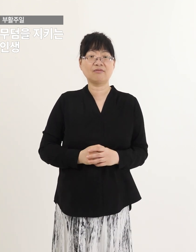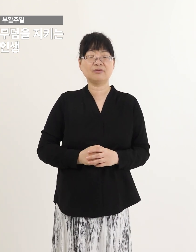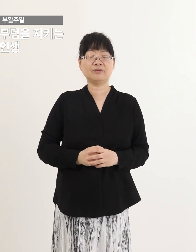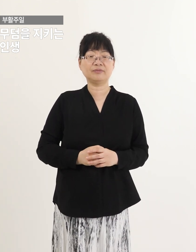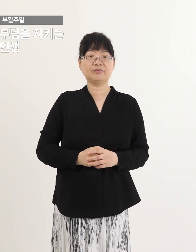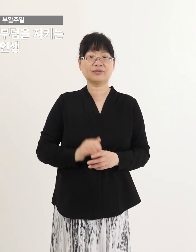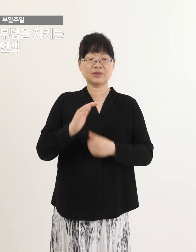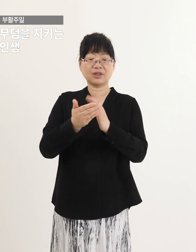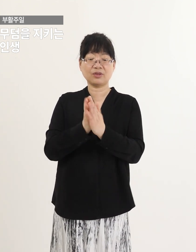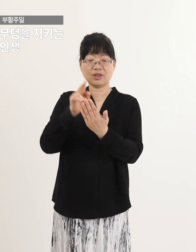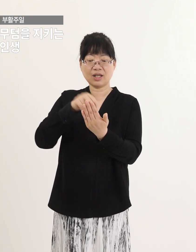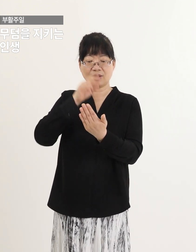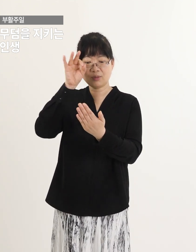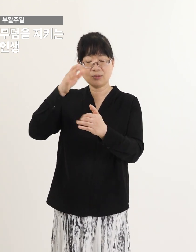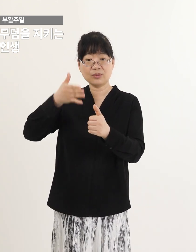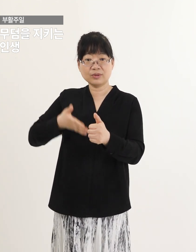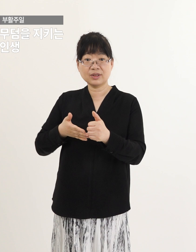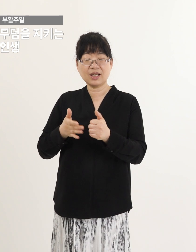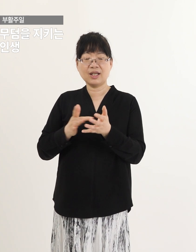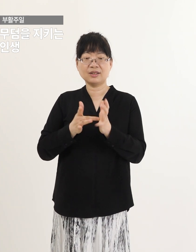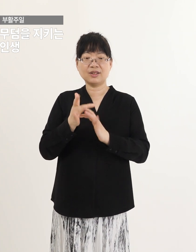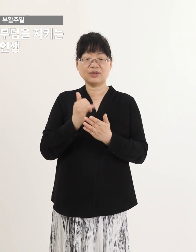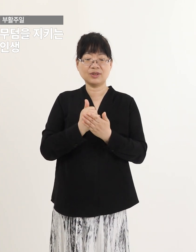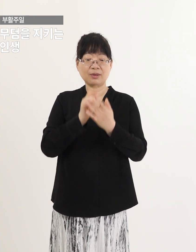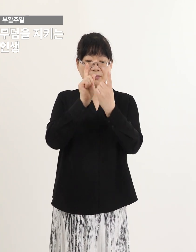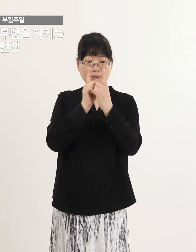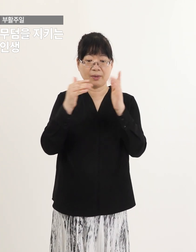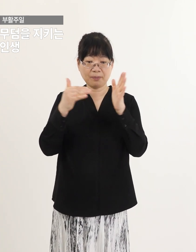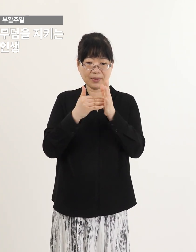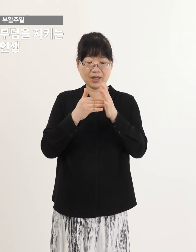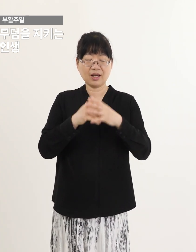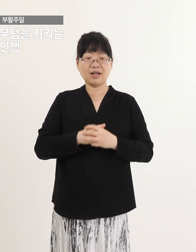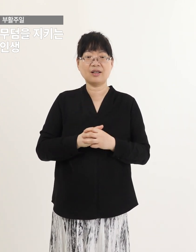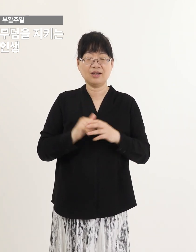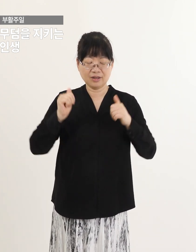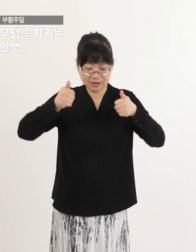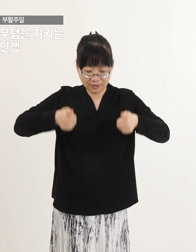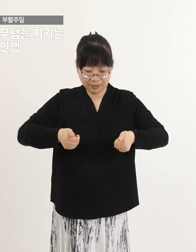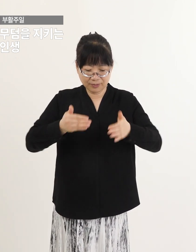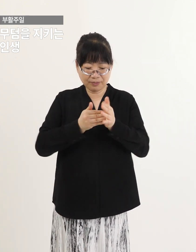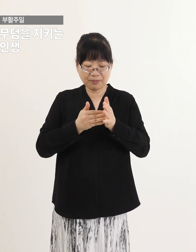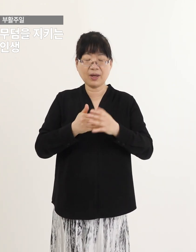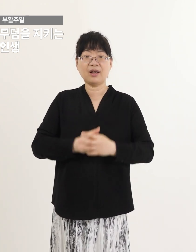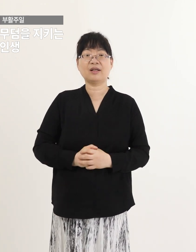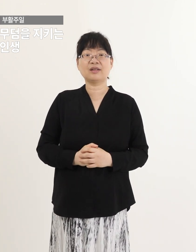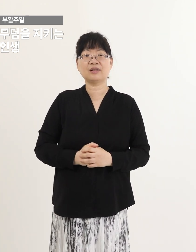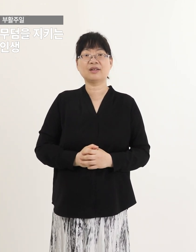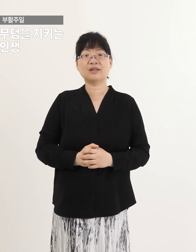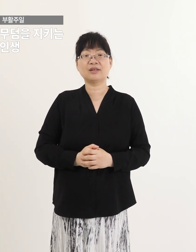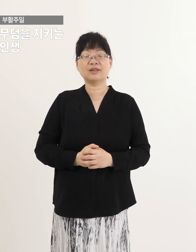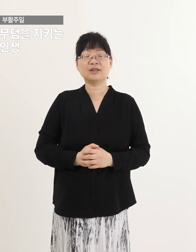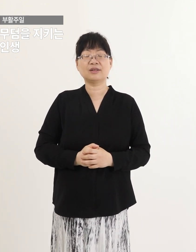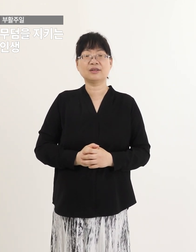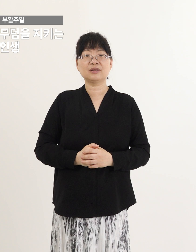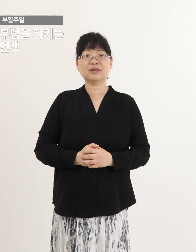그런데 성경을 잘 보세요. 예수를 배웠고 경배하나